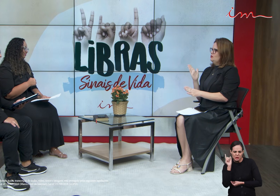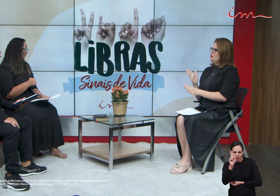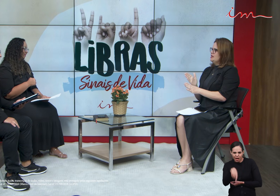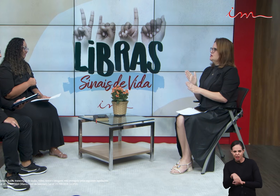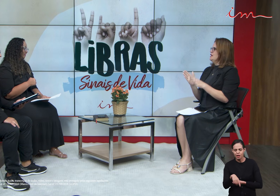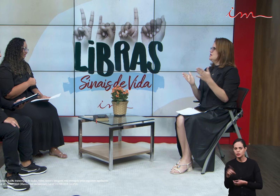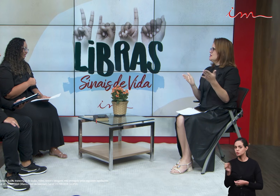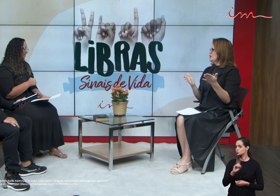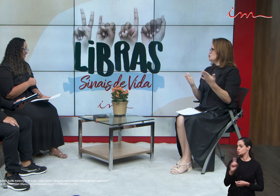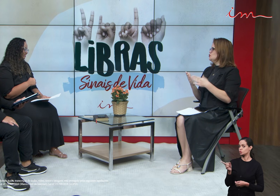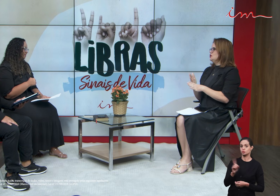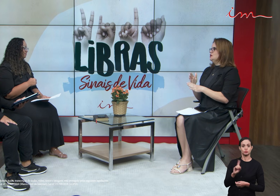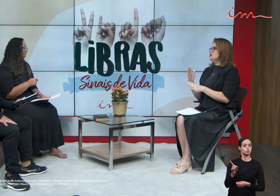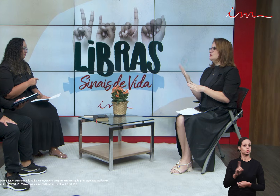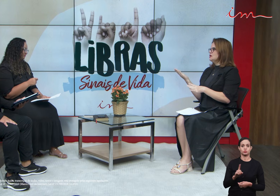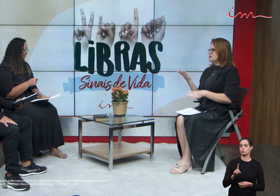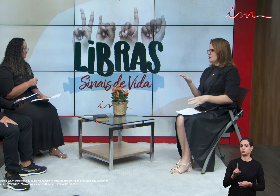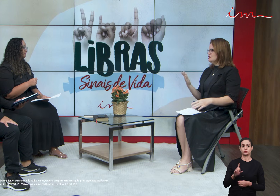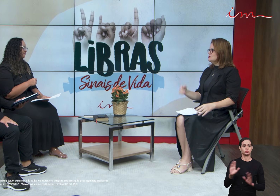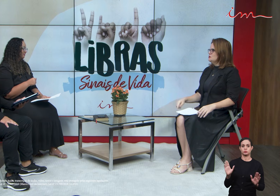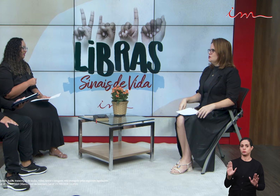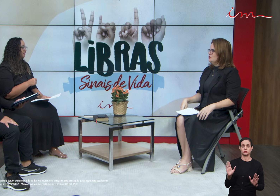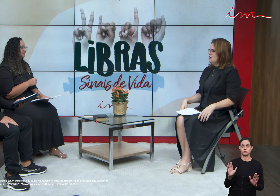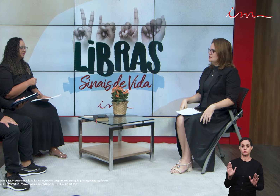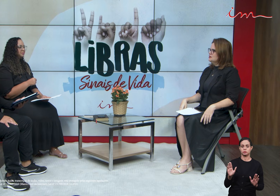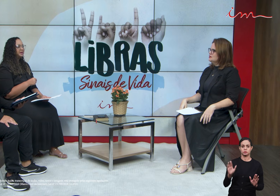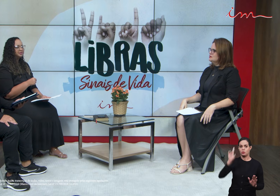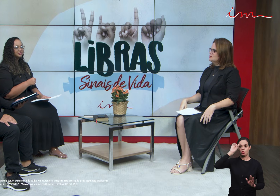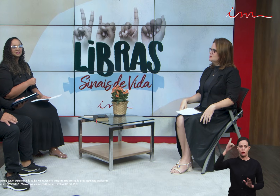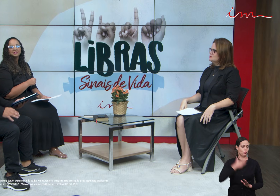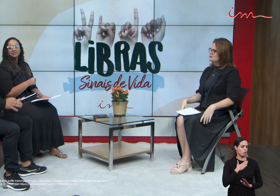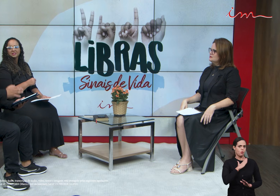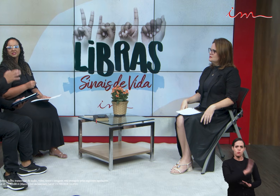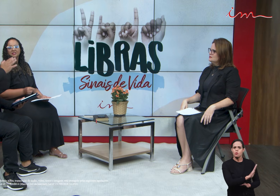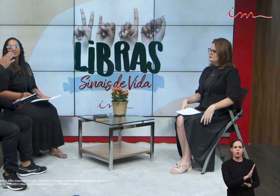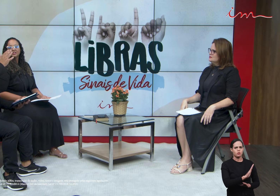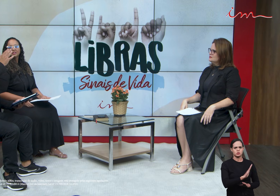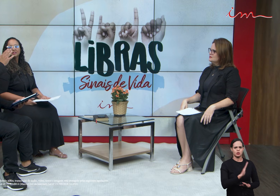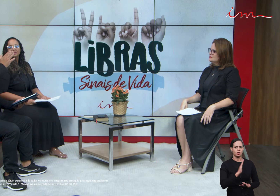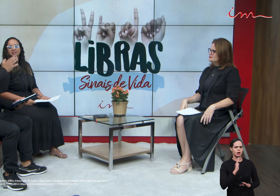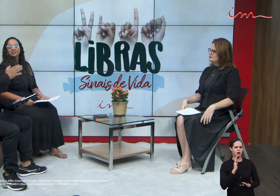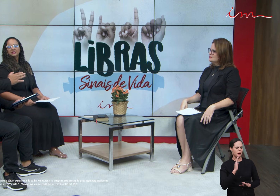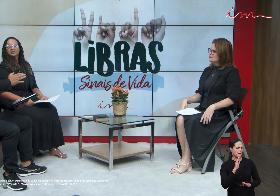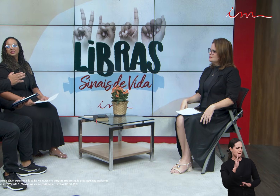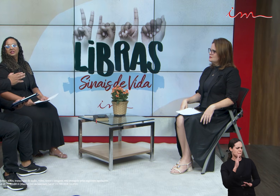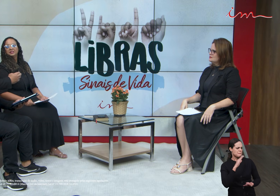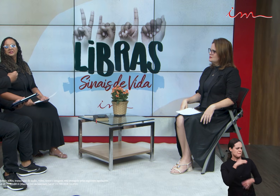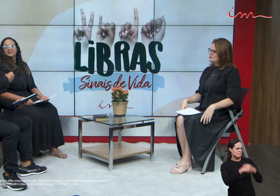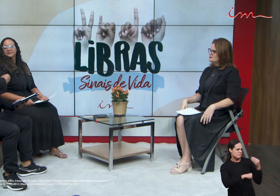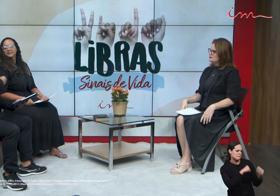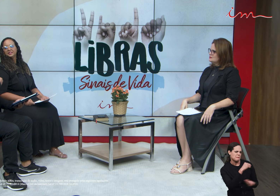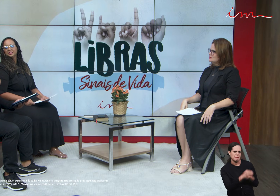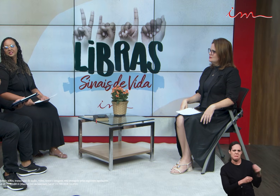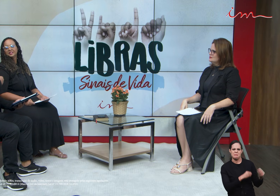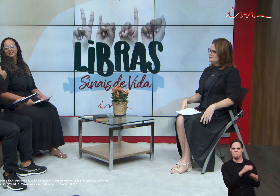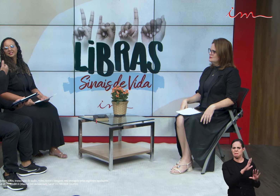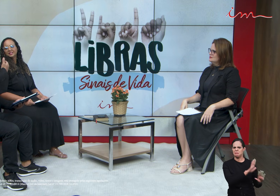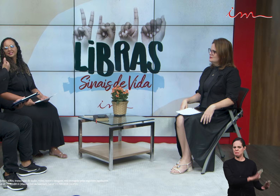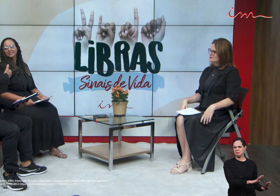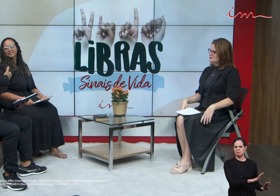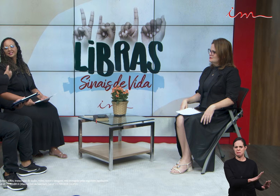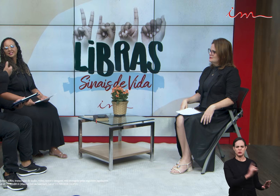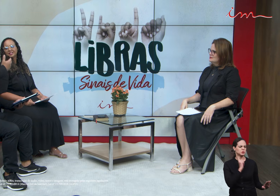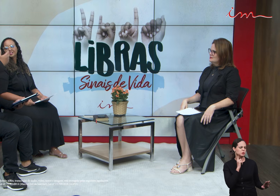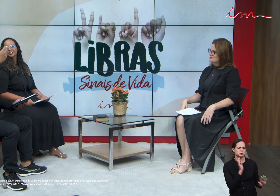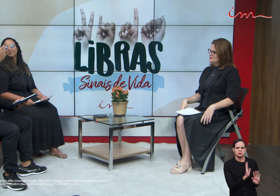que, ele estar sujo, ele não alcança a Deus. Isso aí, exatamente. Você coloca uma barreira, né? É como se o pecado fosse uma barreira que